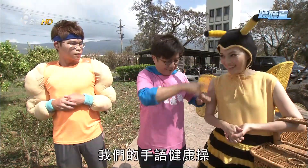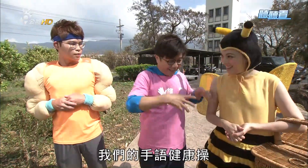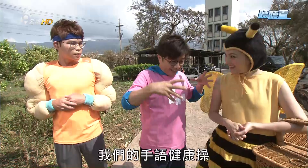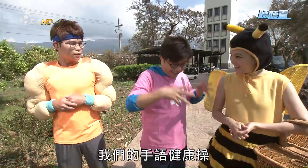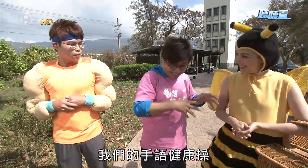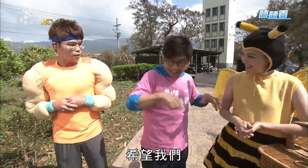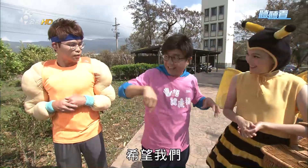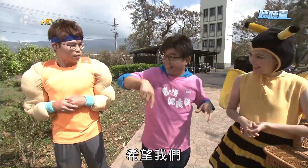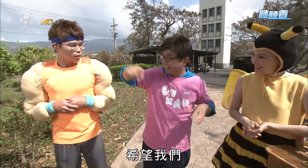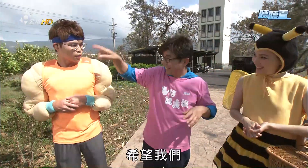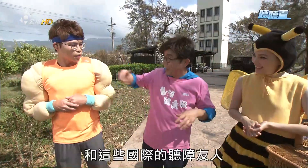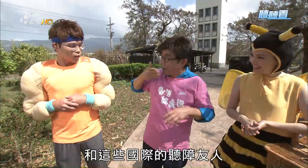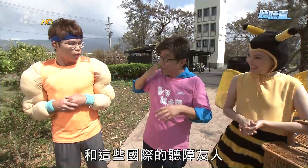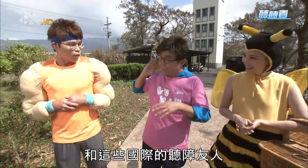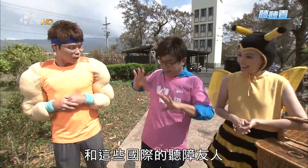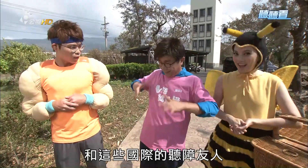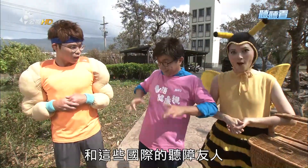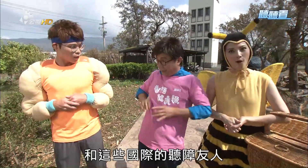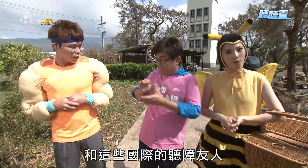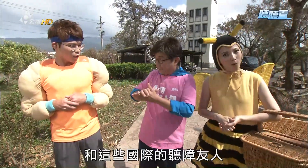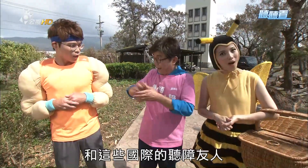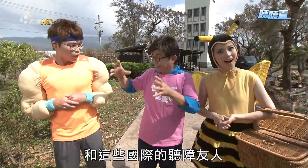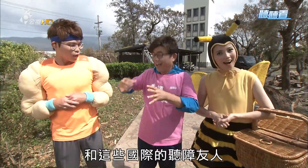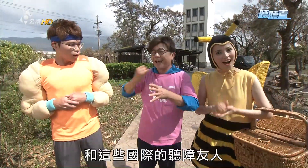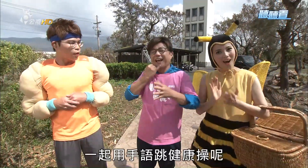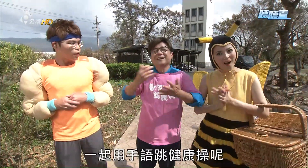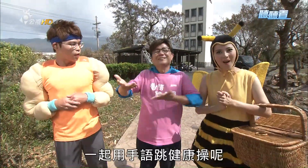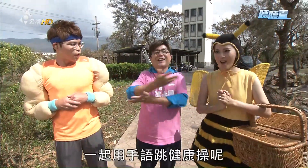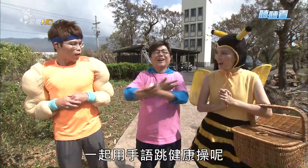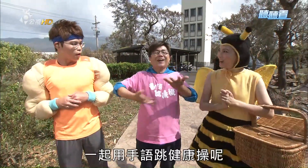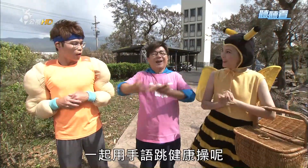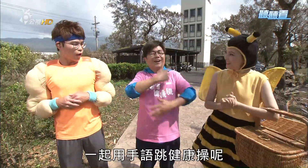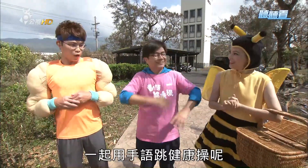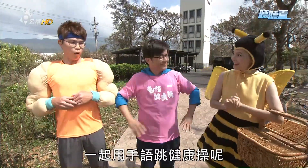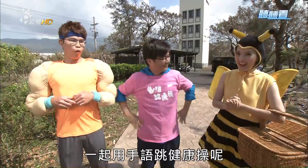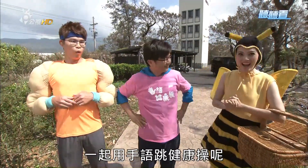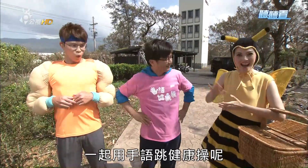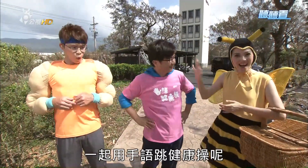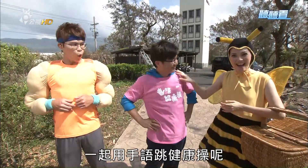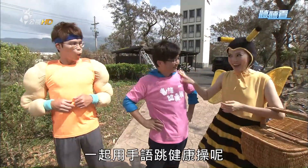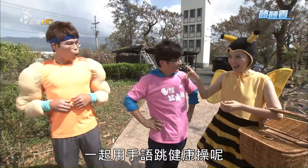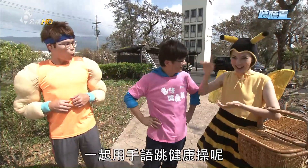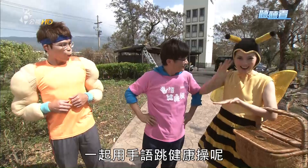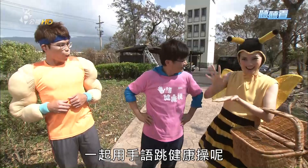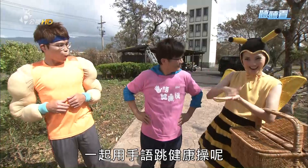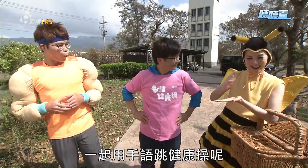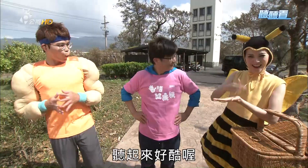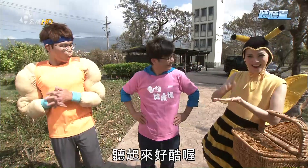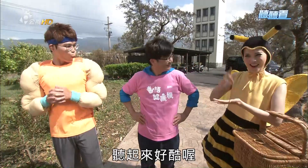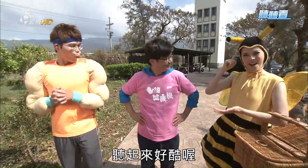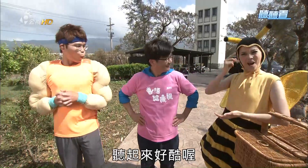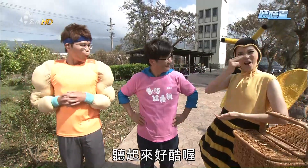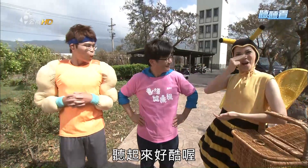操，希望我们和这些国际的听障友人一起用手语跳健康操呢。 哇，听起来好酷